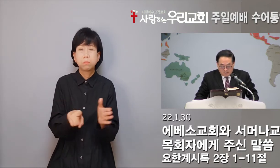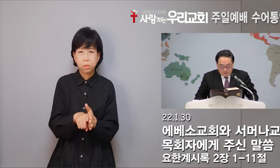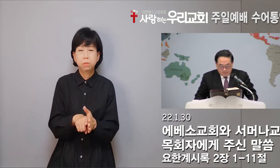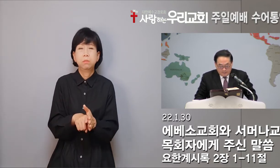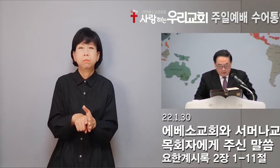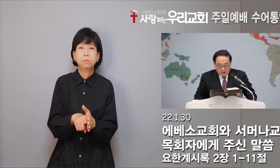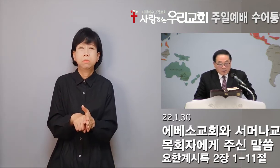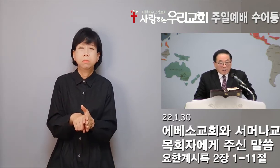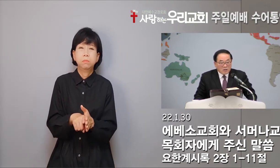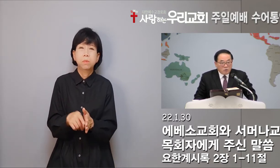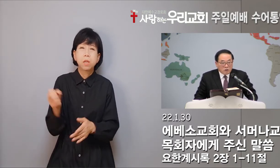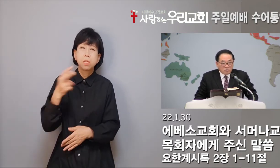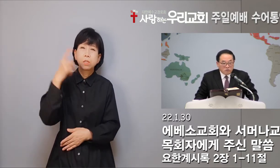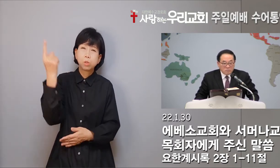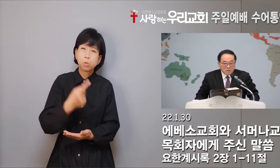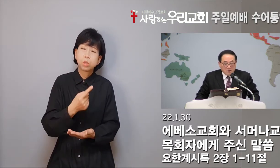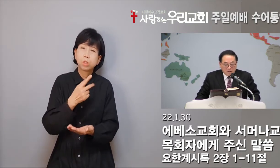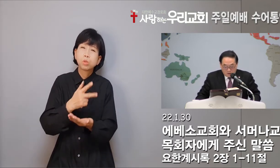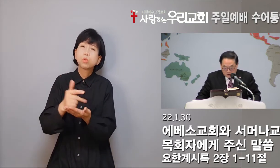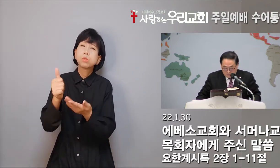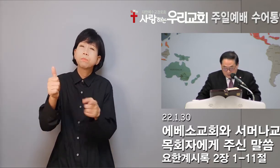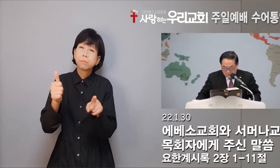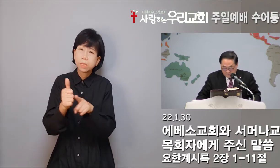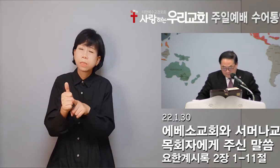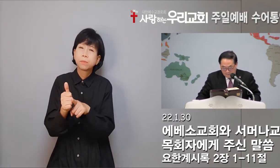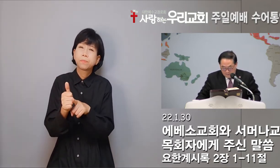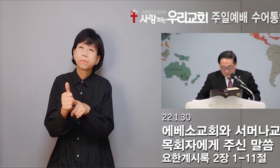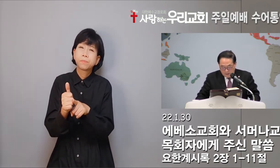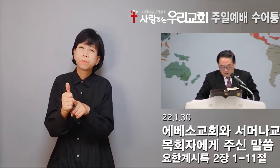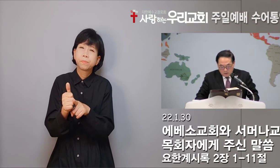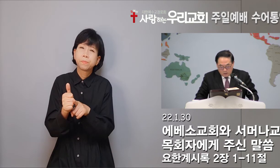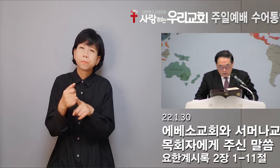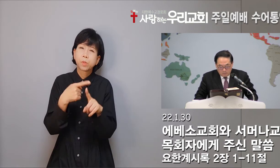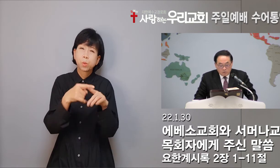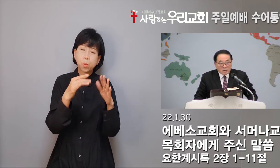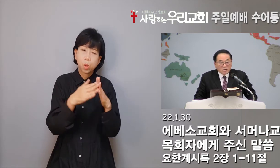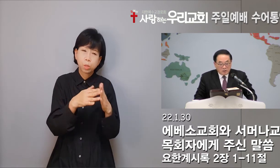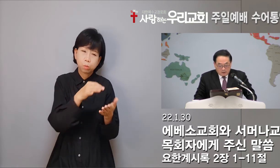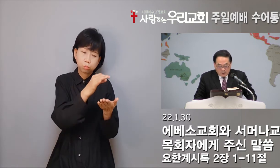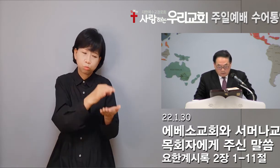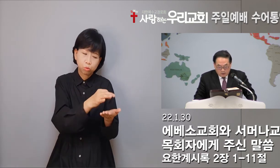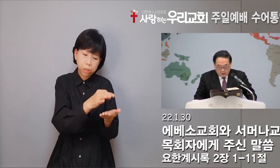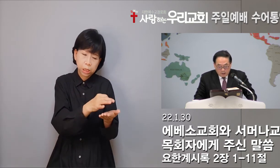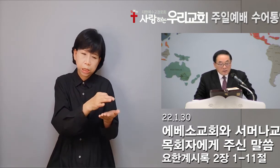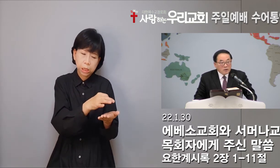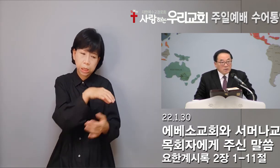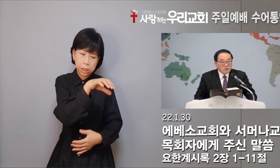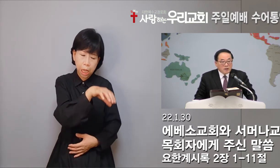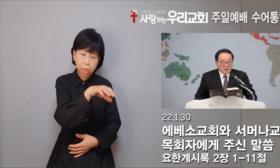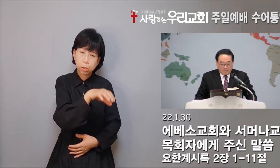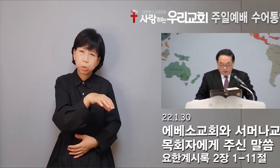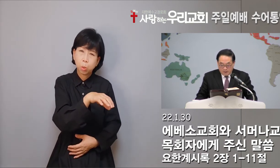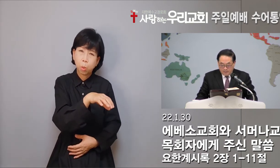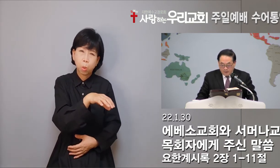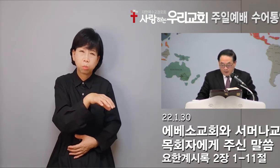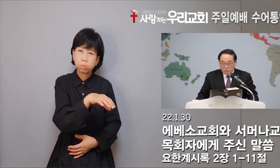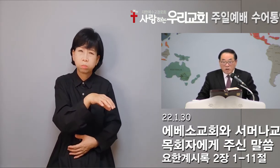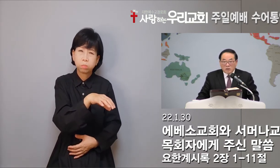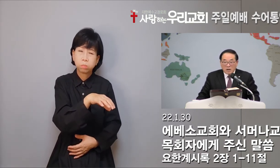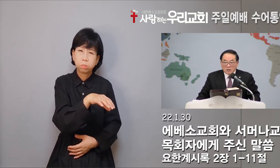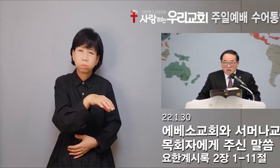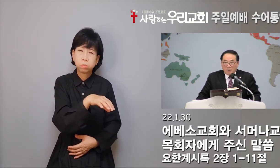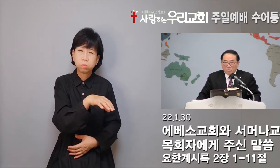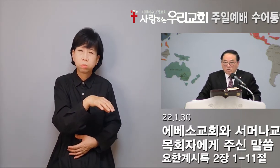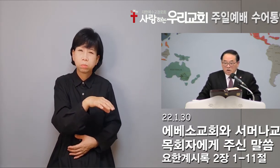믿는 것입니다. 다시 오실 주님을 믿는 것입니다. 교회는 물질적인 장소나 성전이 아닙니다.